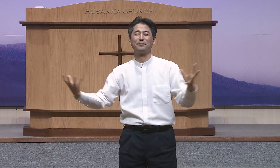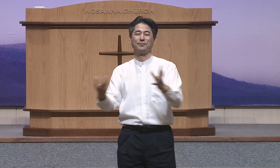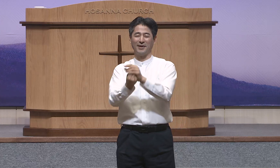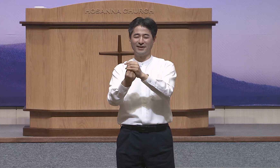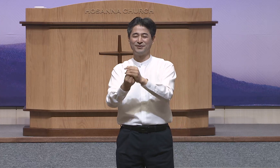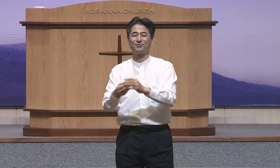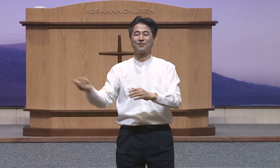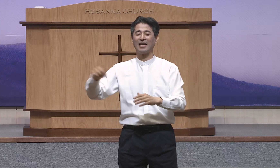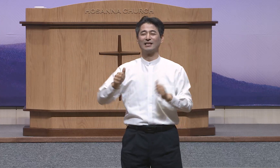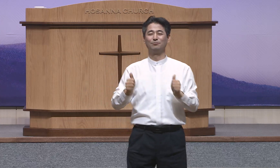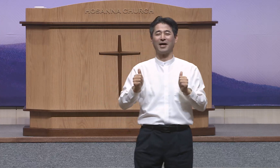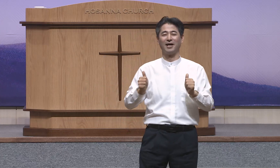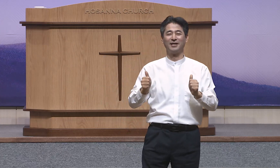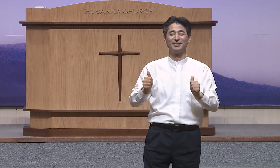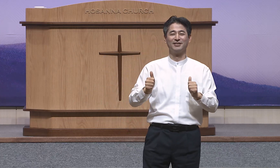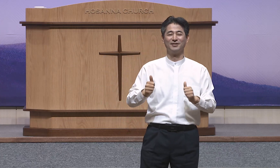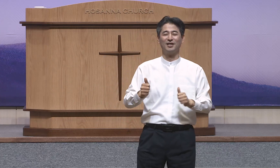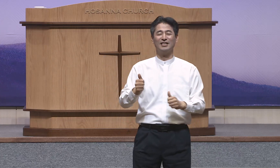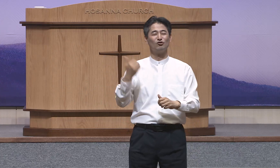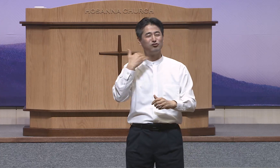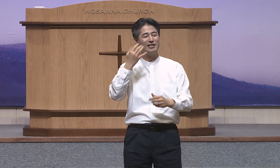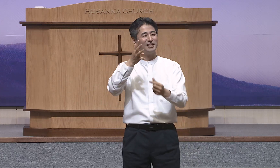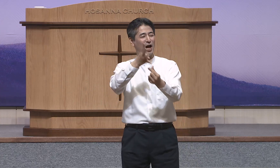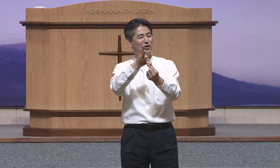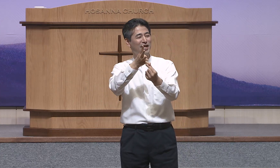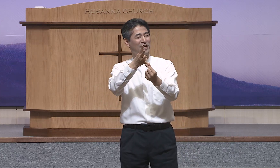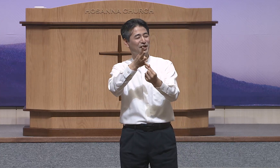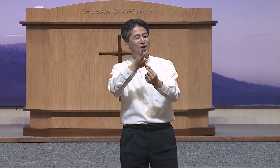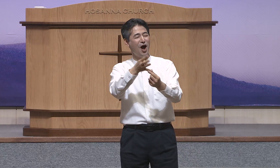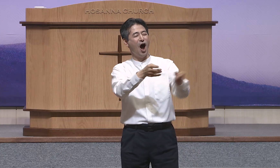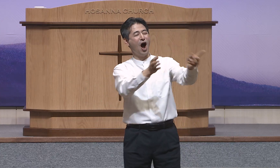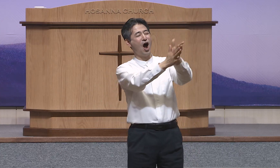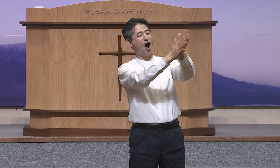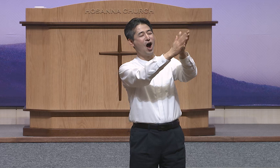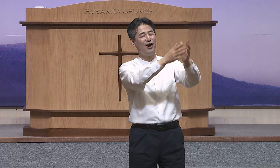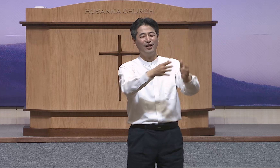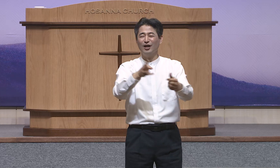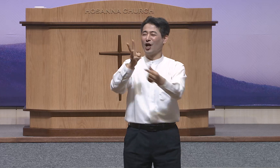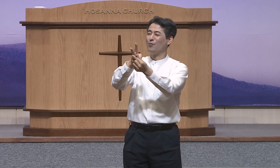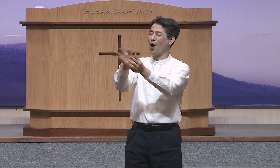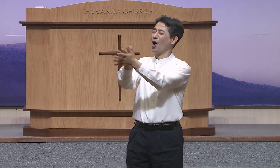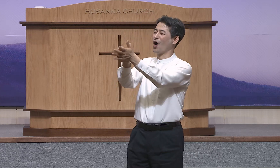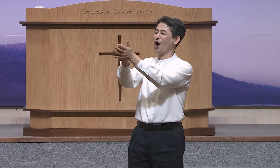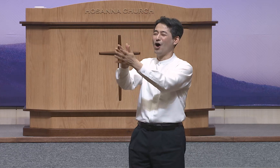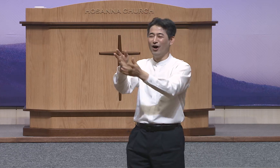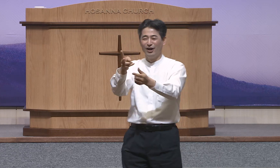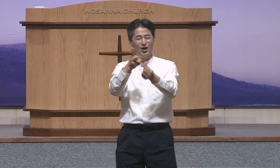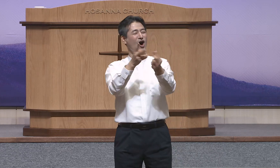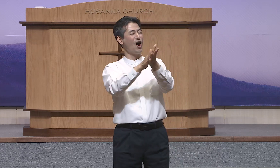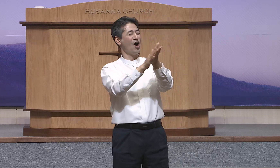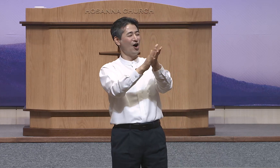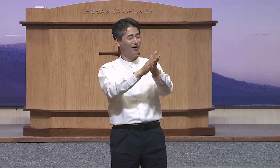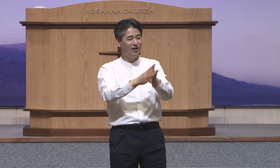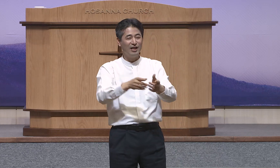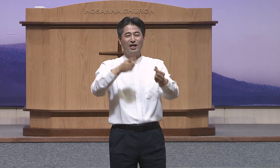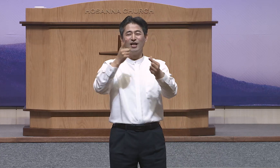감동받았다라고 얘기를 해주셔서 심사위원 심사 발표 때 4위팀, 3위팀, 2팀